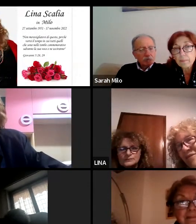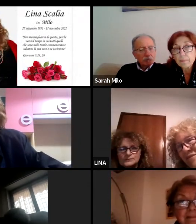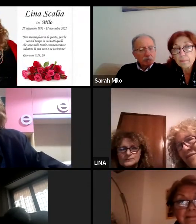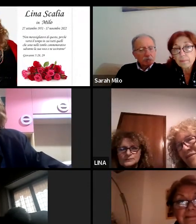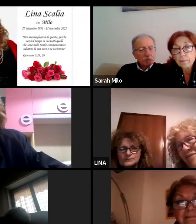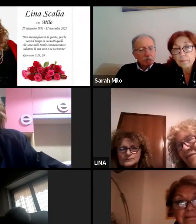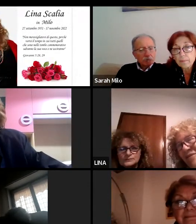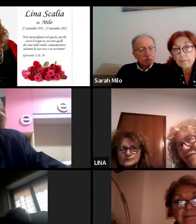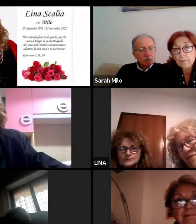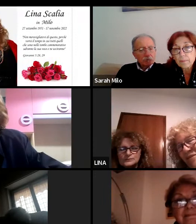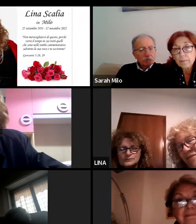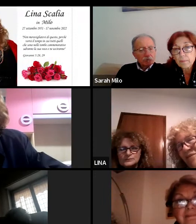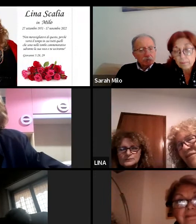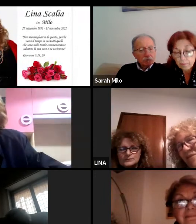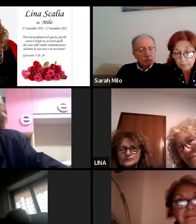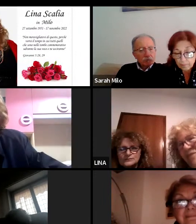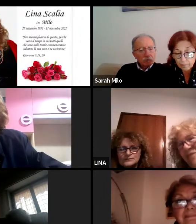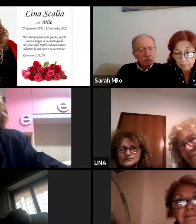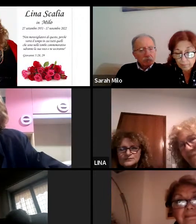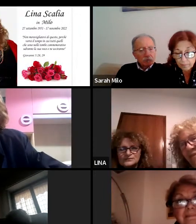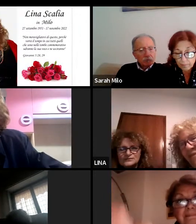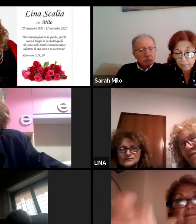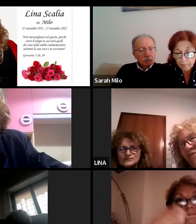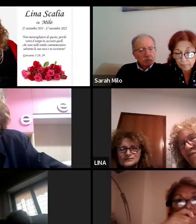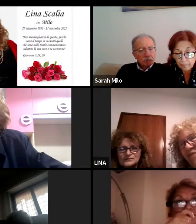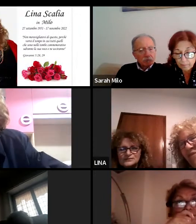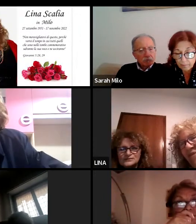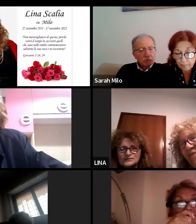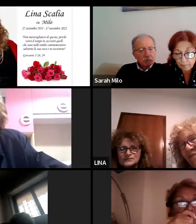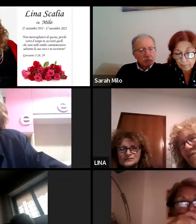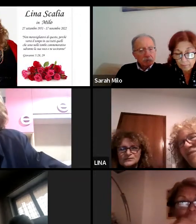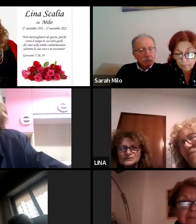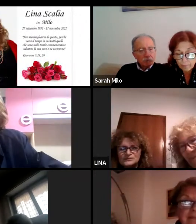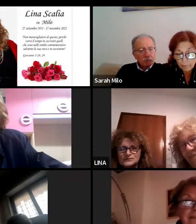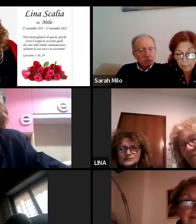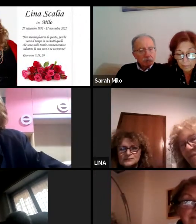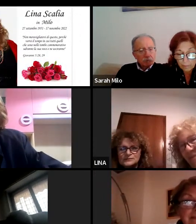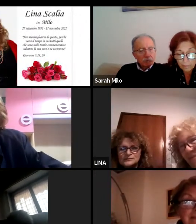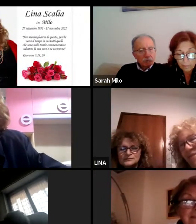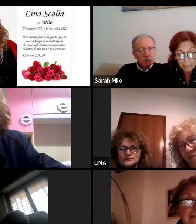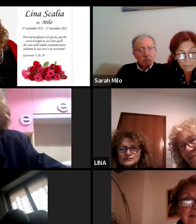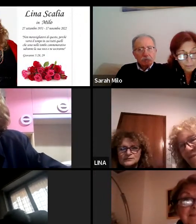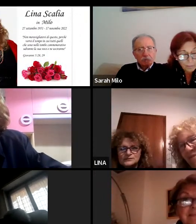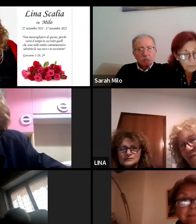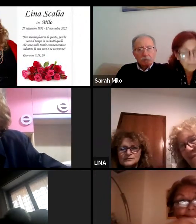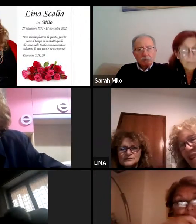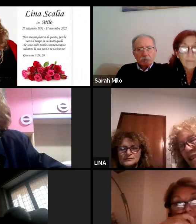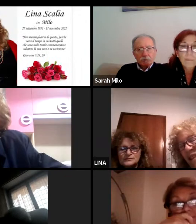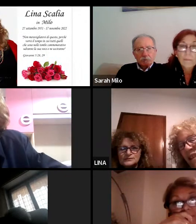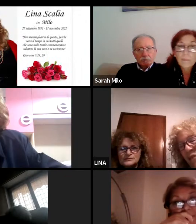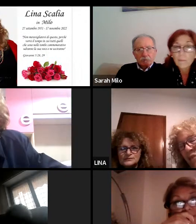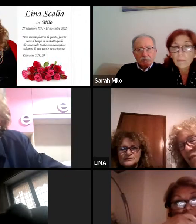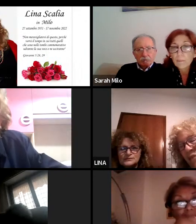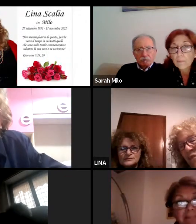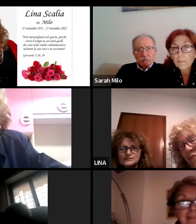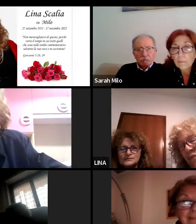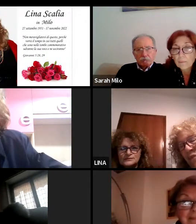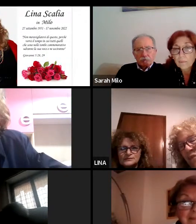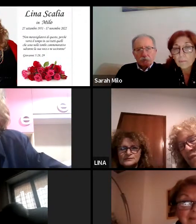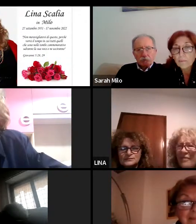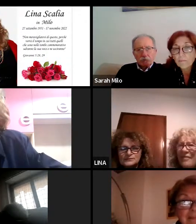piacevole di rivedere Grazie allo Zoom di rivedere tanti nostri cari Se pensate